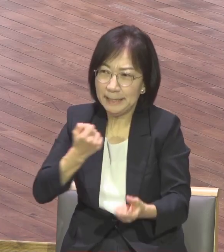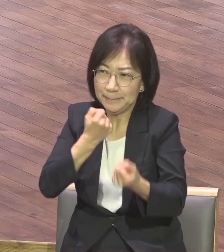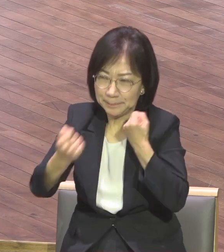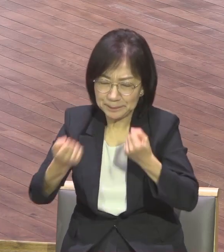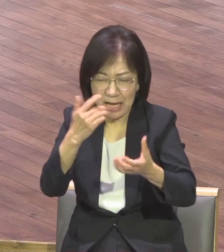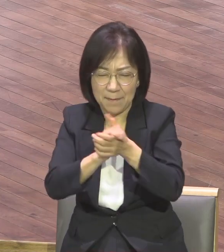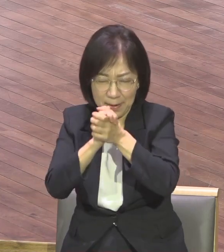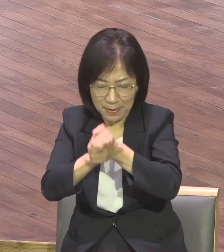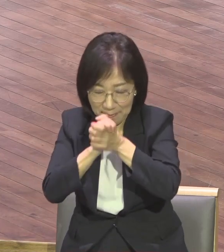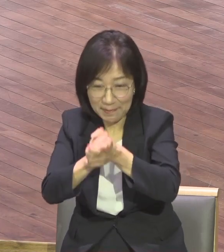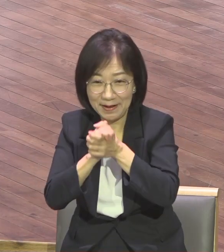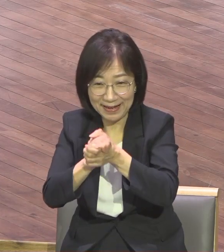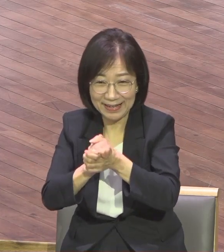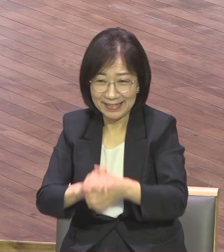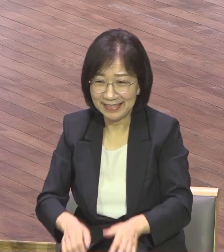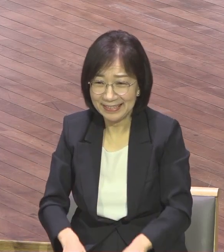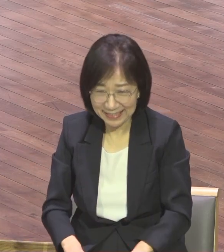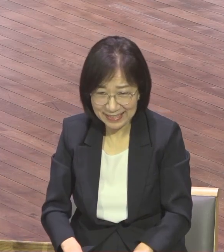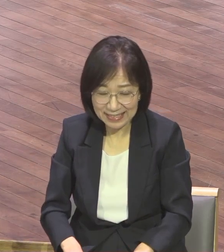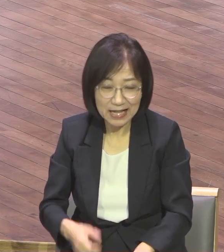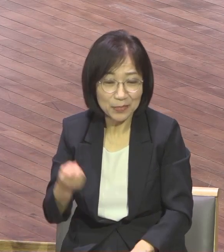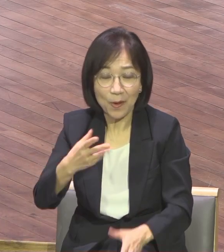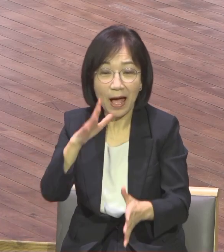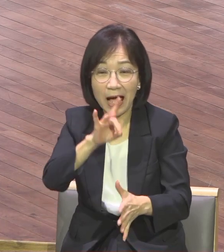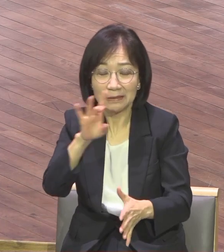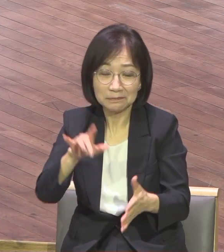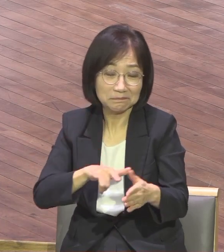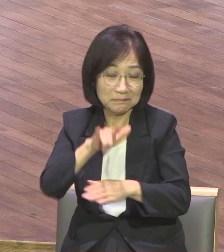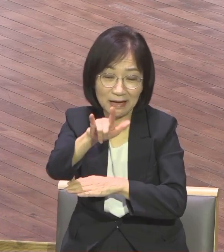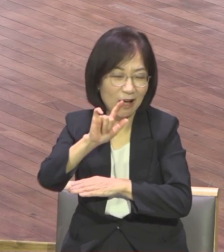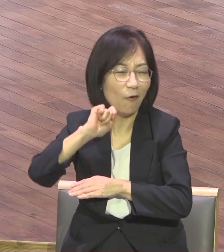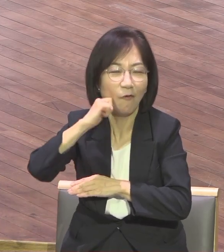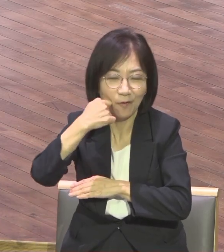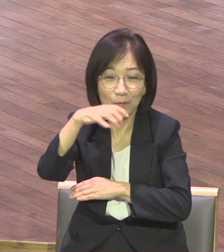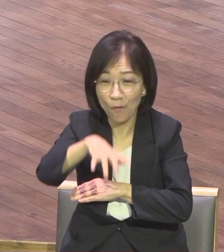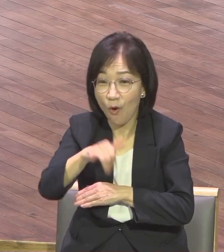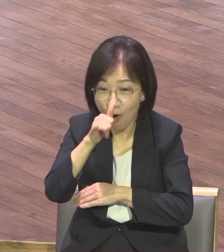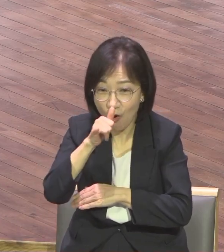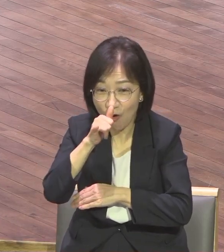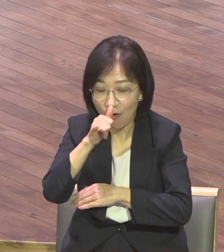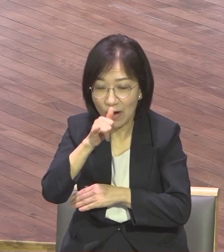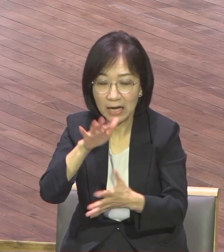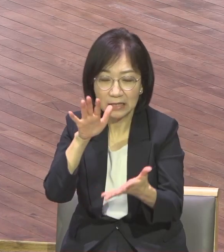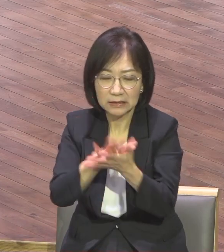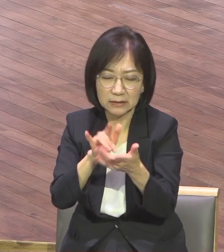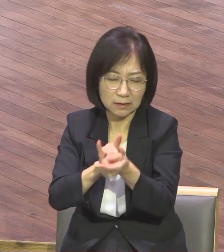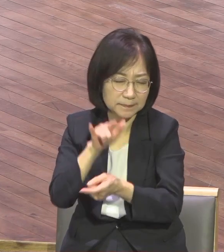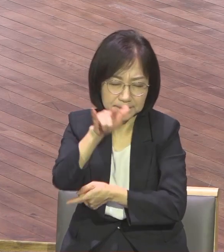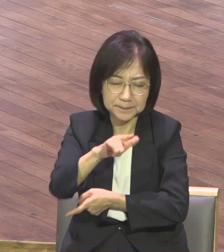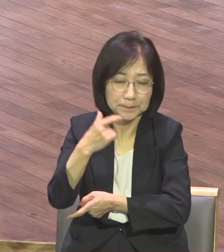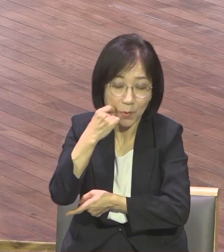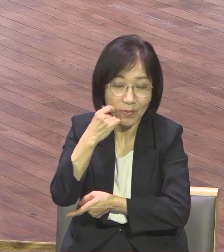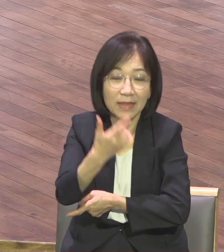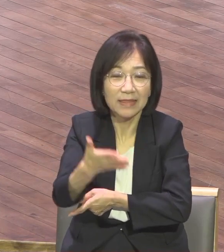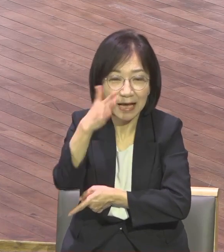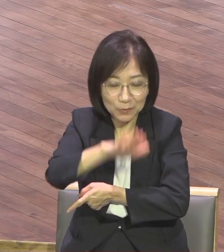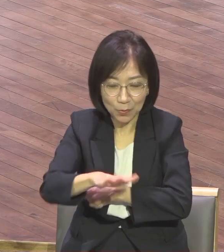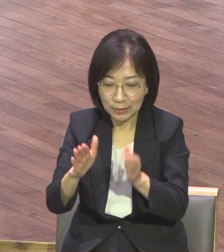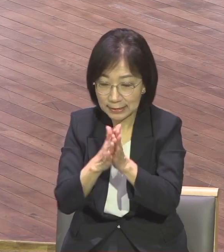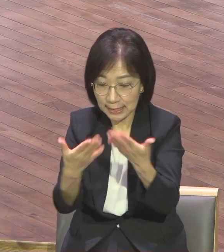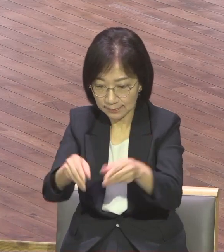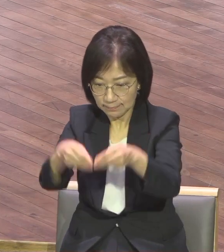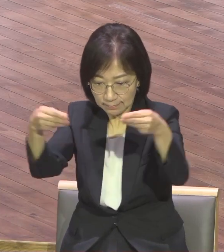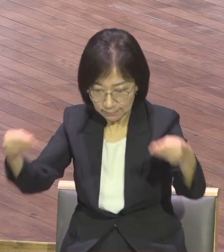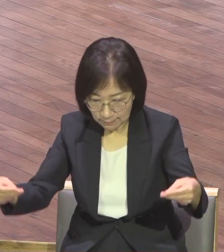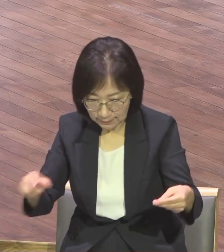못하지만 이미 책자를 다 나누어줬습니다. 이걸 보면서 하나님께 기도하면 하나님께서 얼마나 기뻐하시고